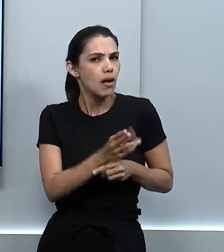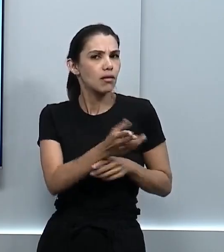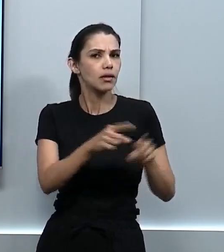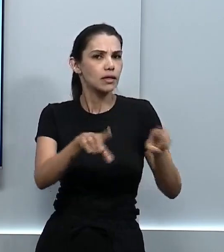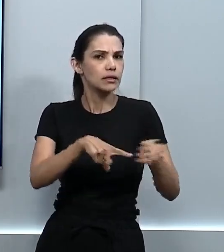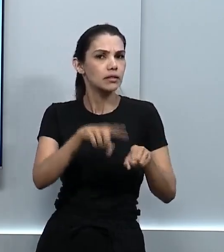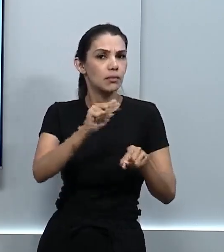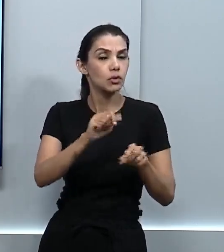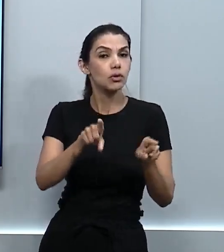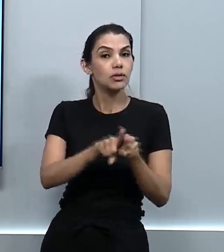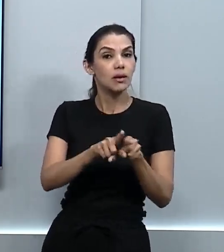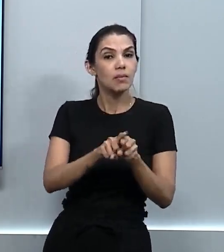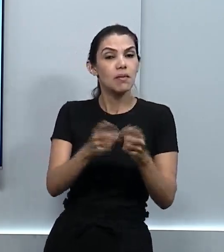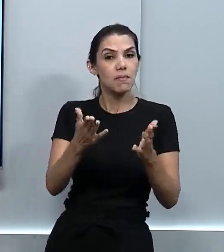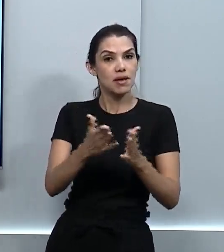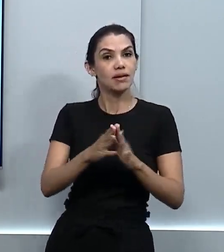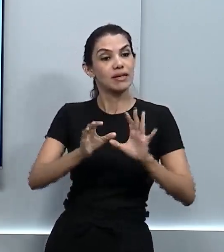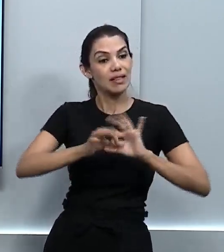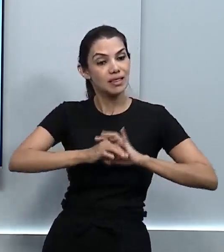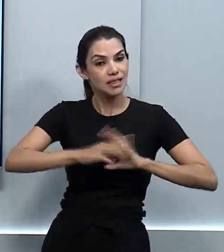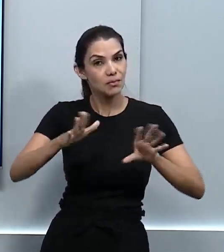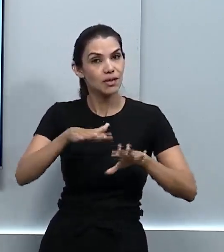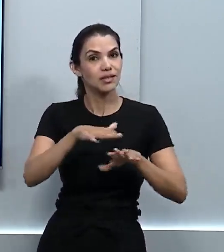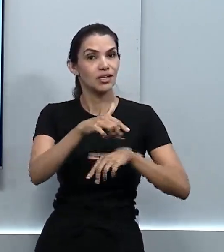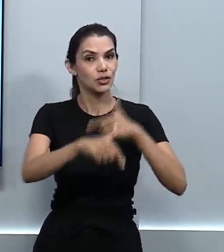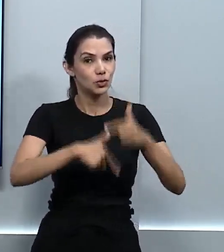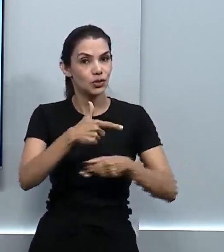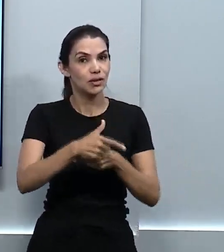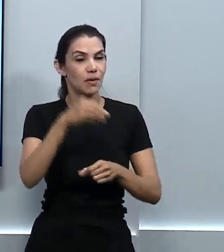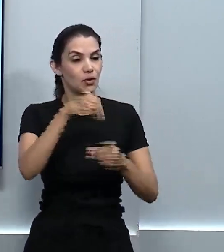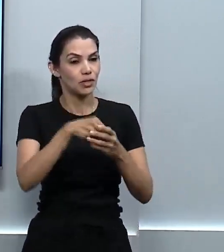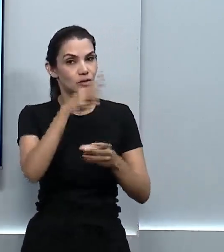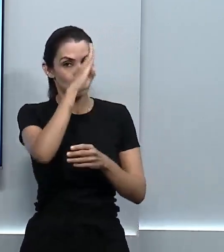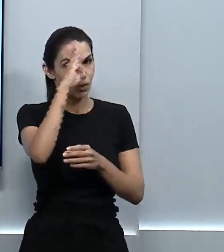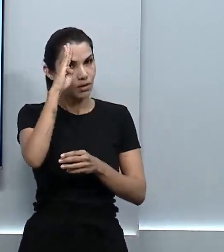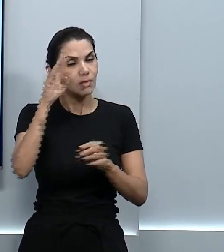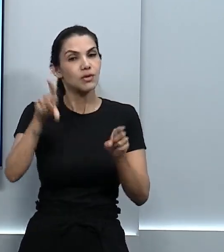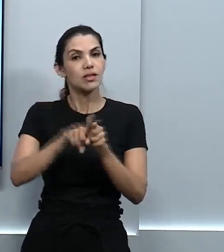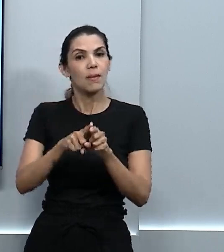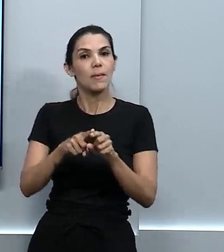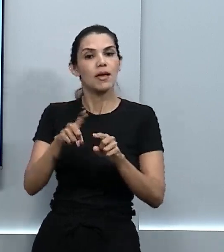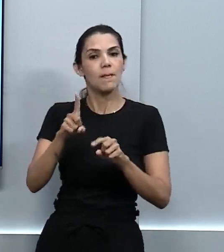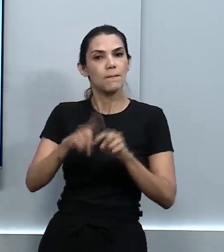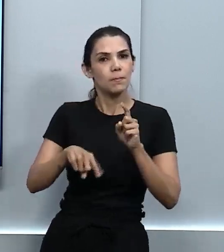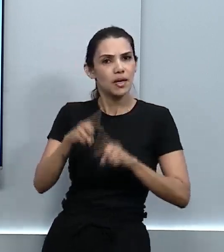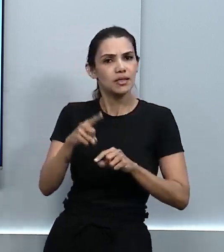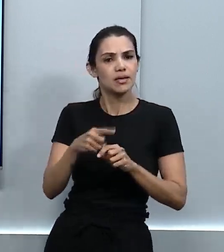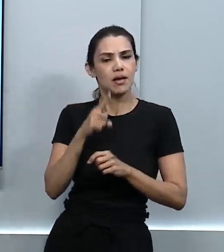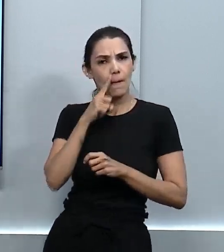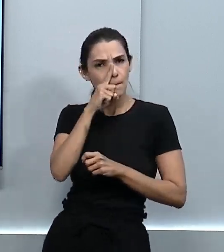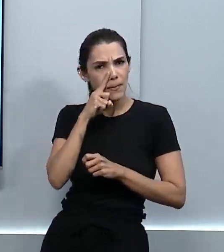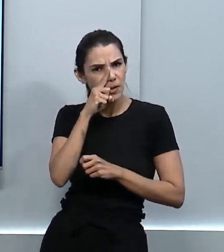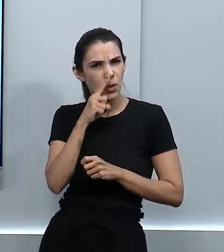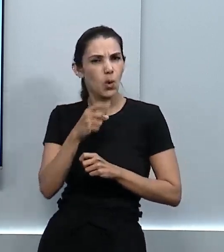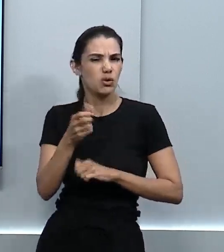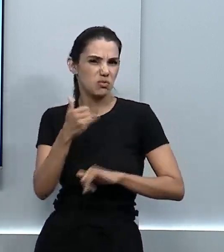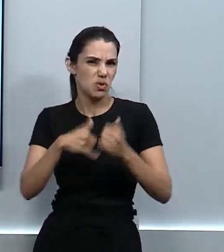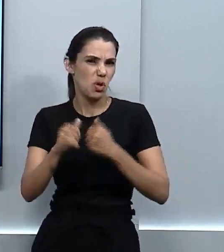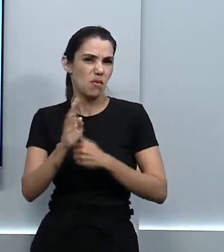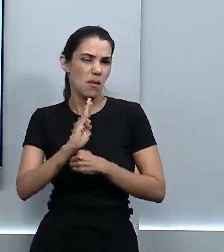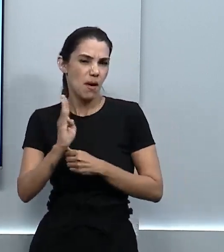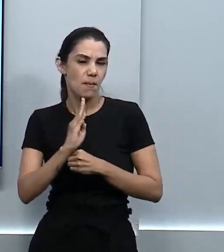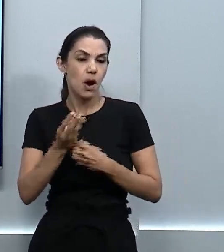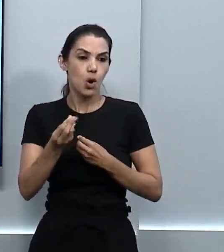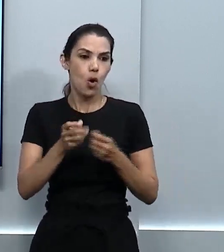o equilíbrio entre a liberdade acadêmica e o controle rigoroso de materiais biológicos perigosos. Para fazer